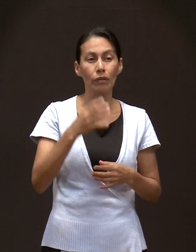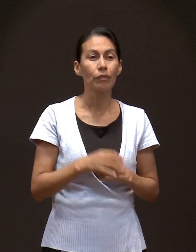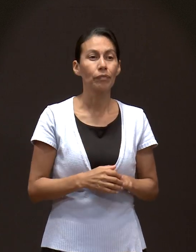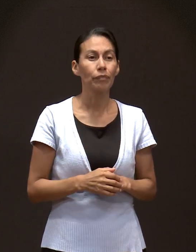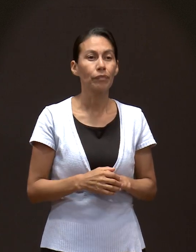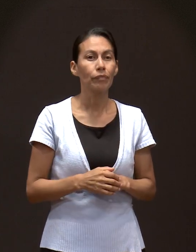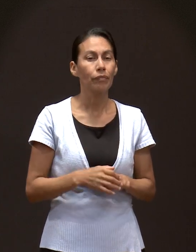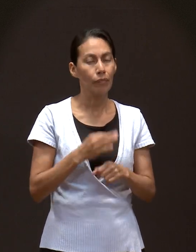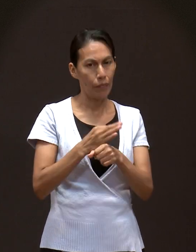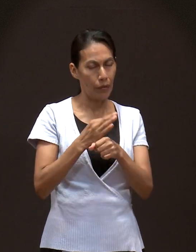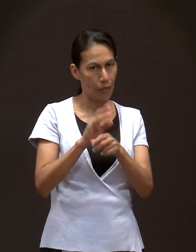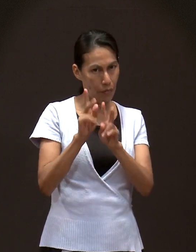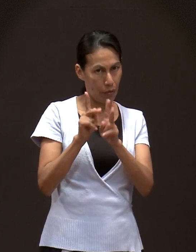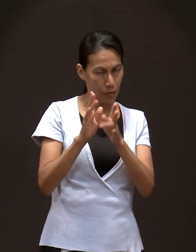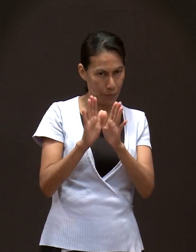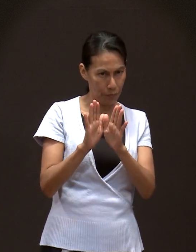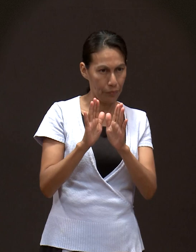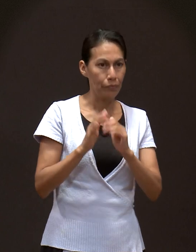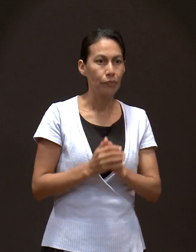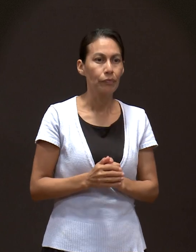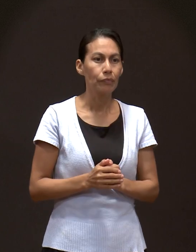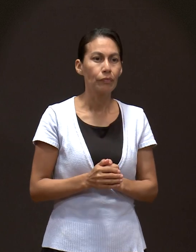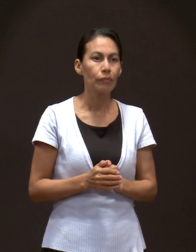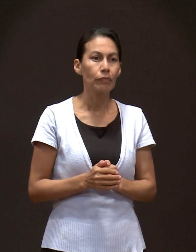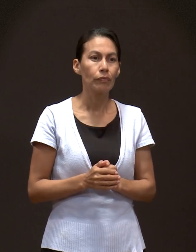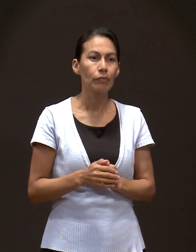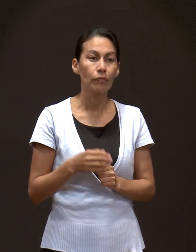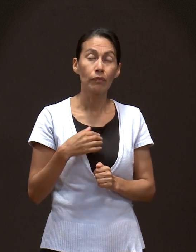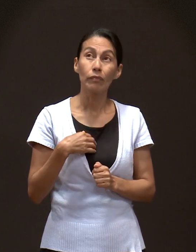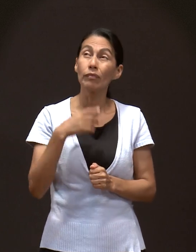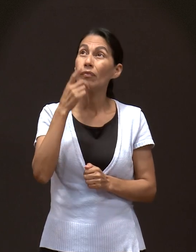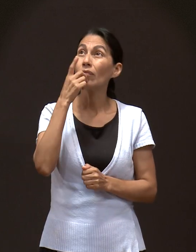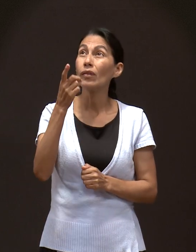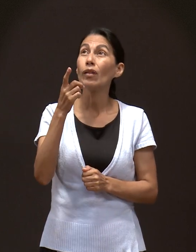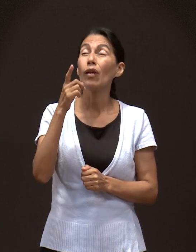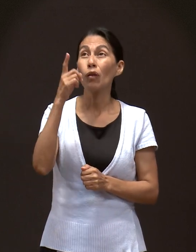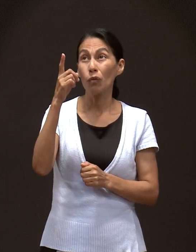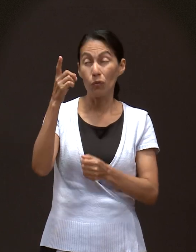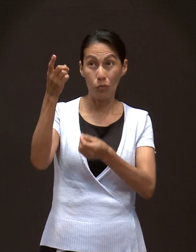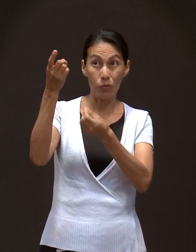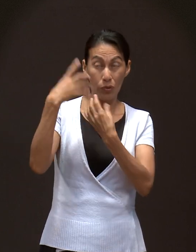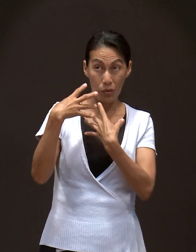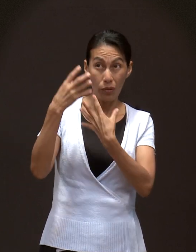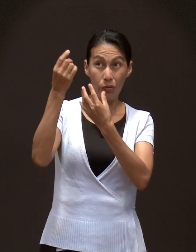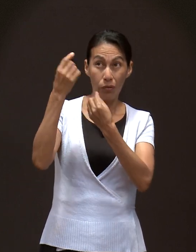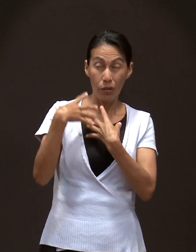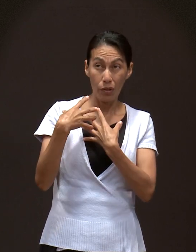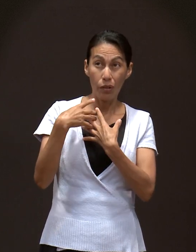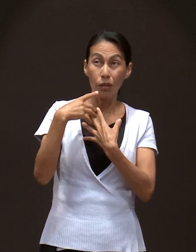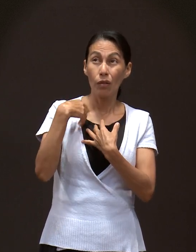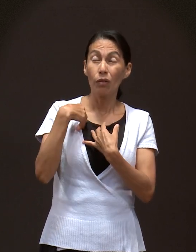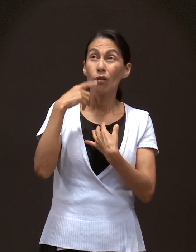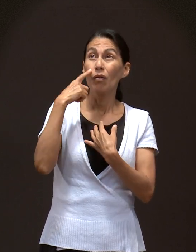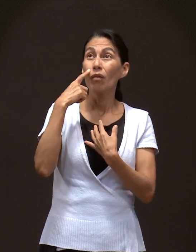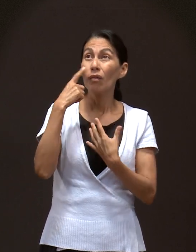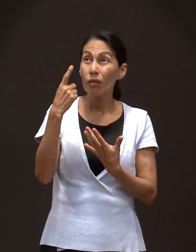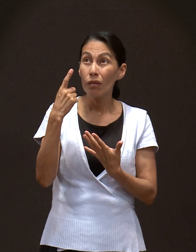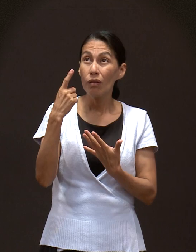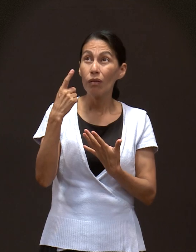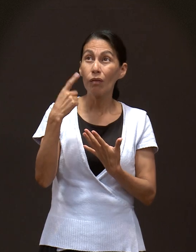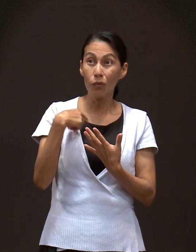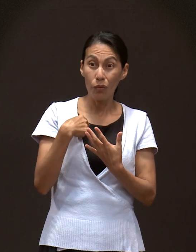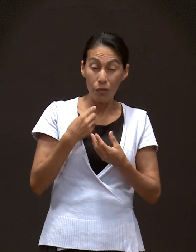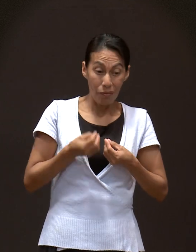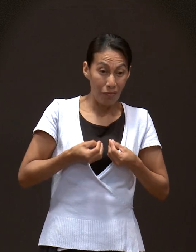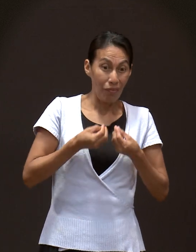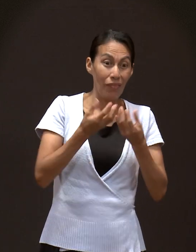después de esa experiencia que posteriormente voy a contar, yo siempre le dije a Dios, ok, de lo que tú me has dado y de lo que yo he podido